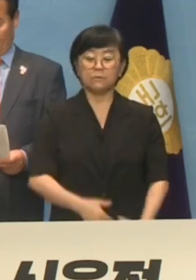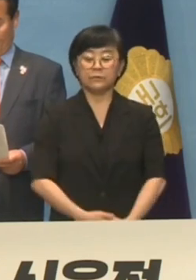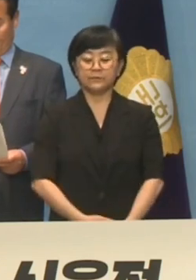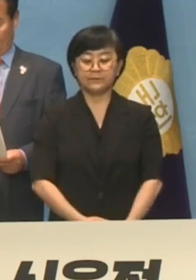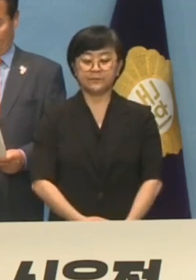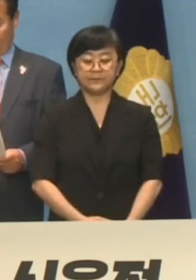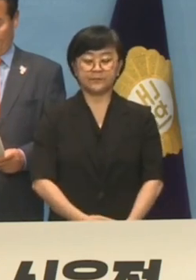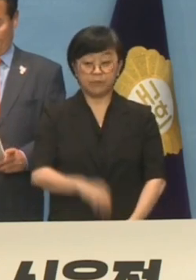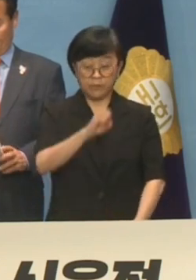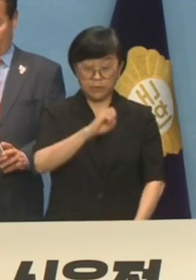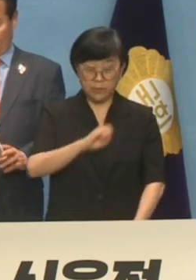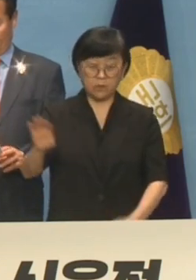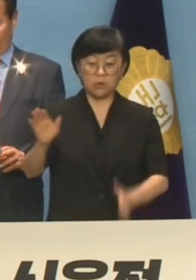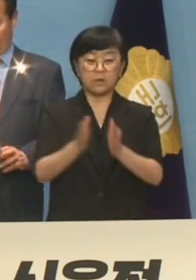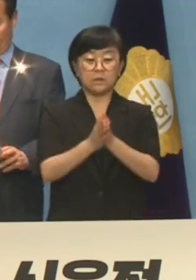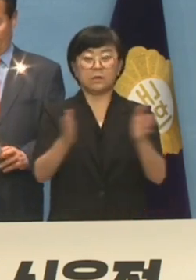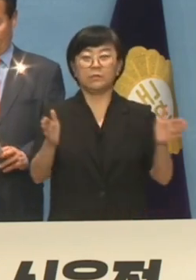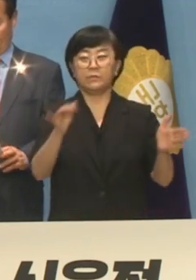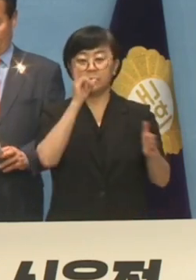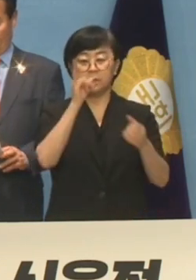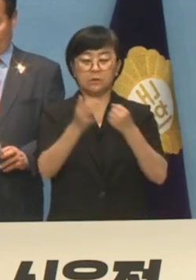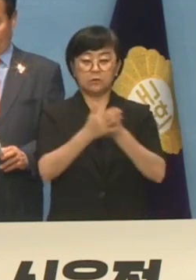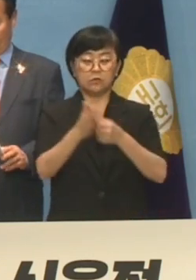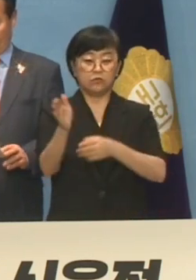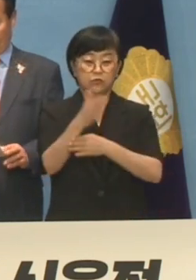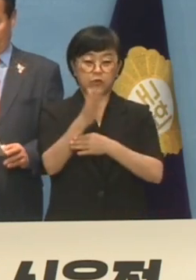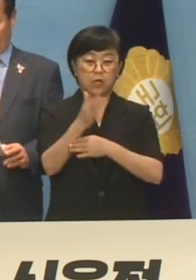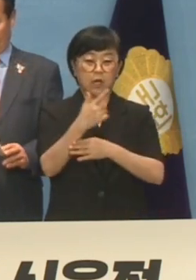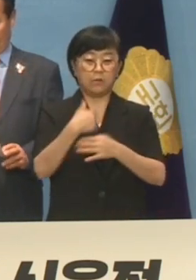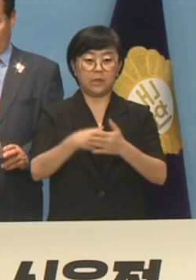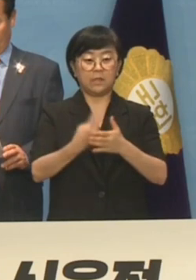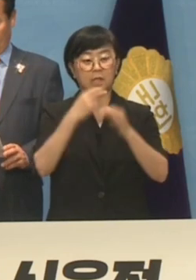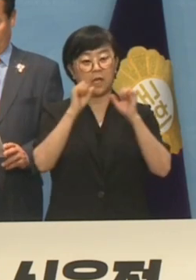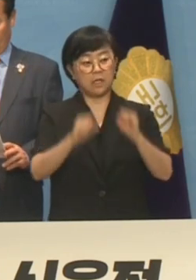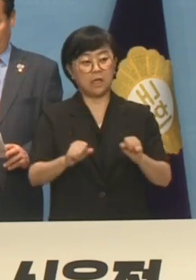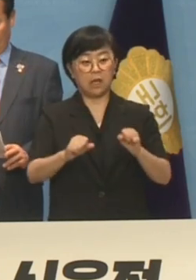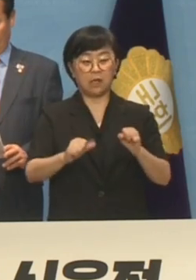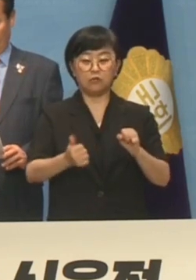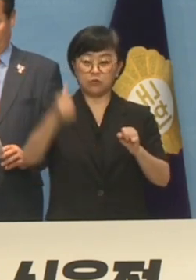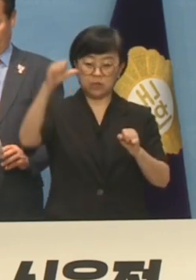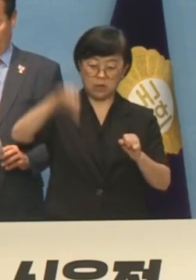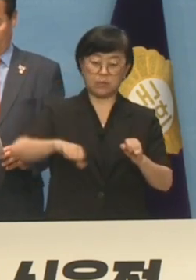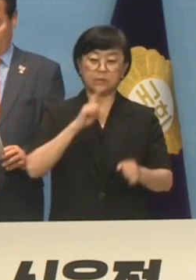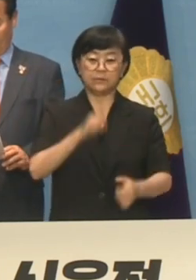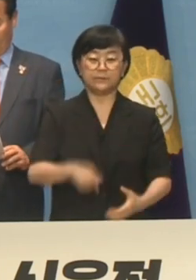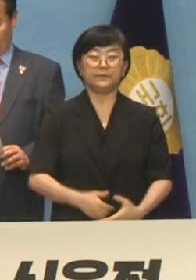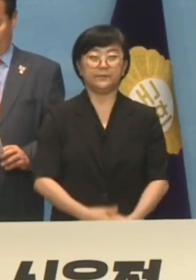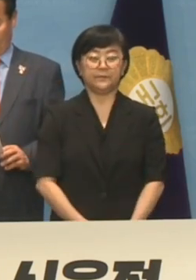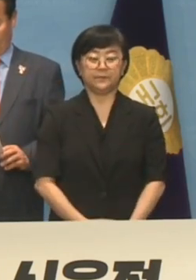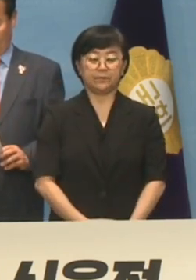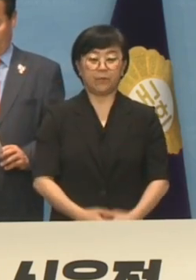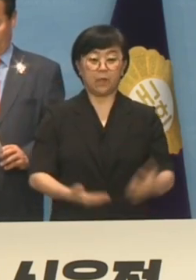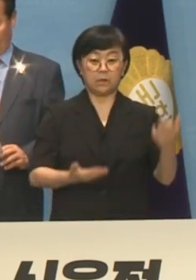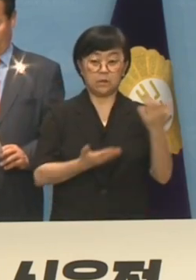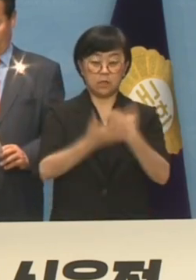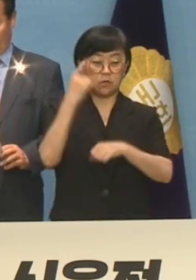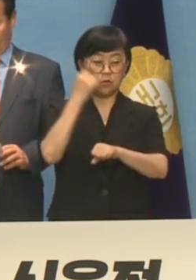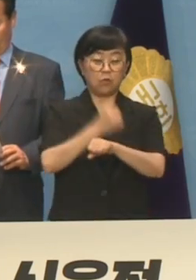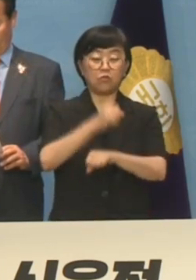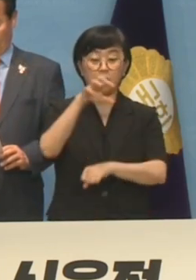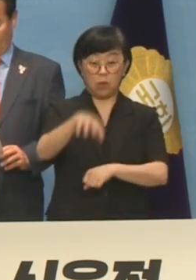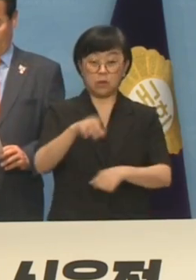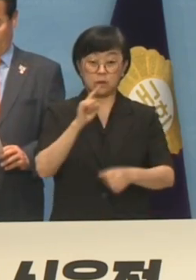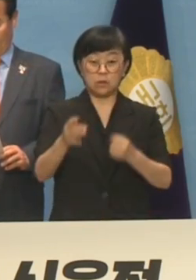있으며 방류가 실제 이루어지면 수산업이 존폐 위기에 내몰릴 수밖에 없습니다. 제주연구원의